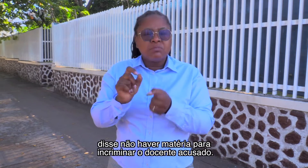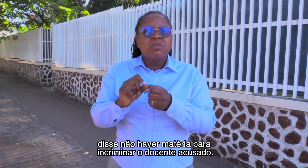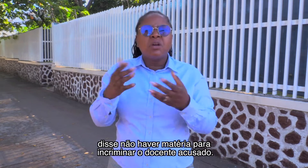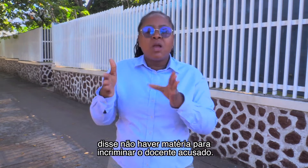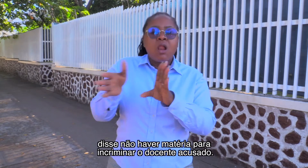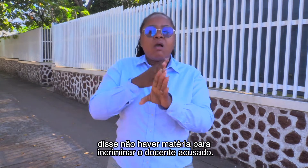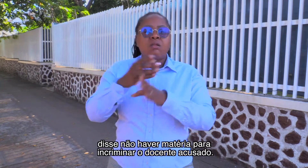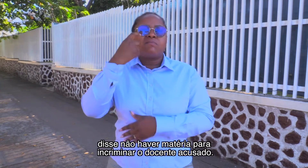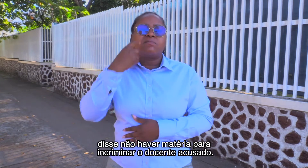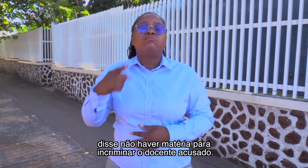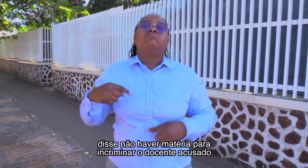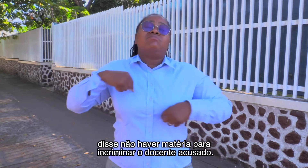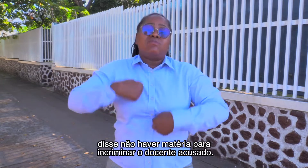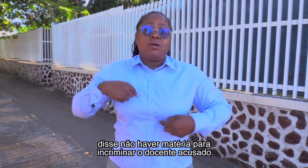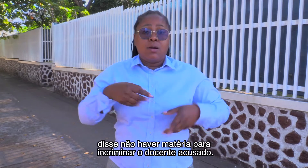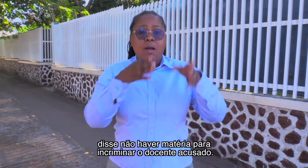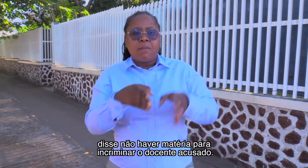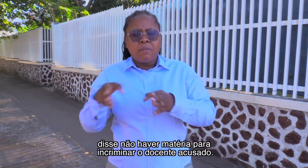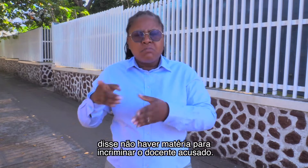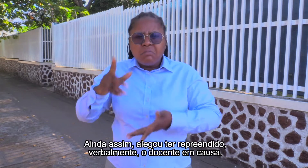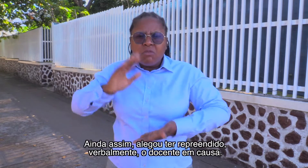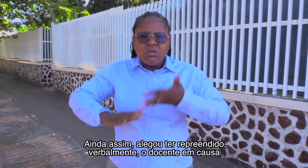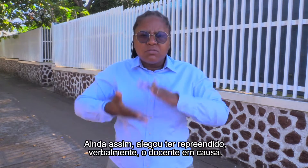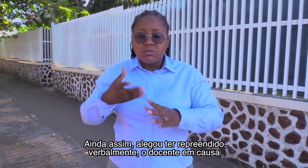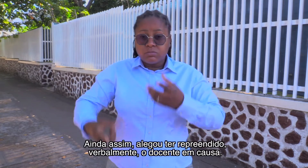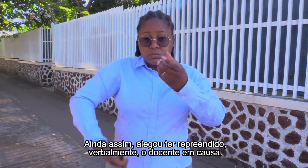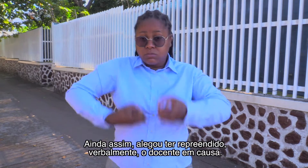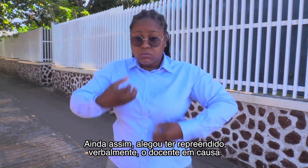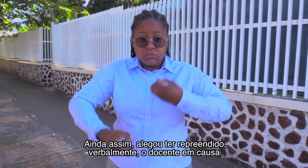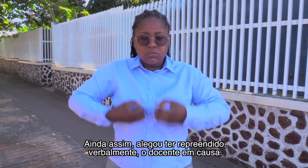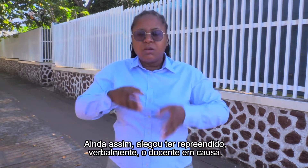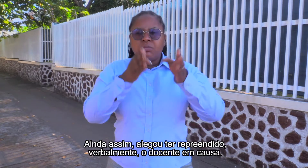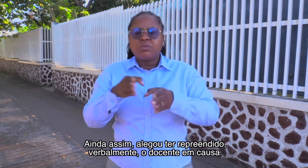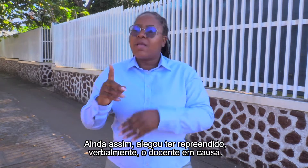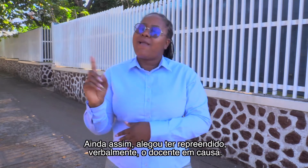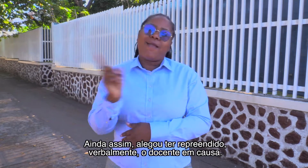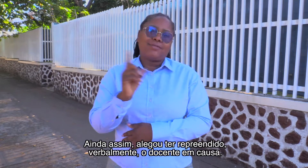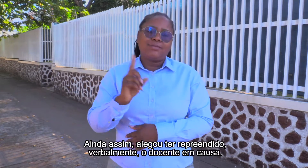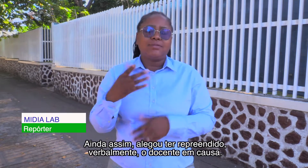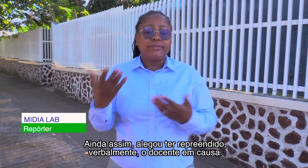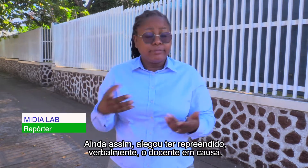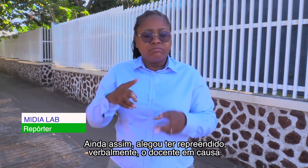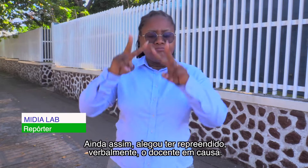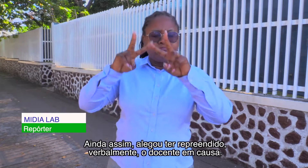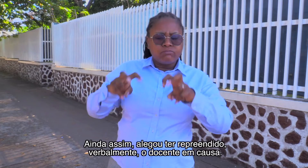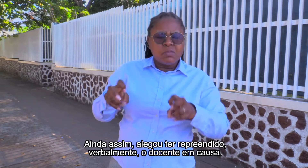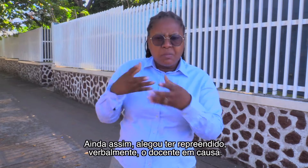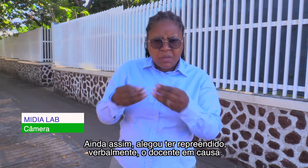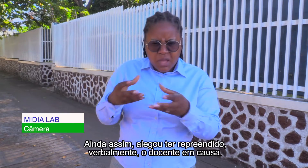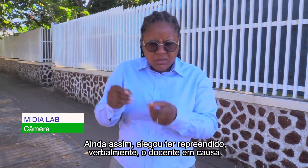para incriminar o docente acusado. Ainda assim, alega ter repreendido verbalmente o docente em causa.